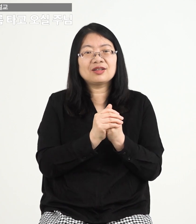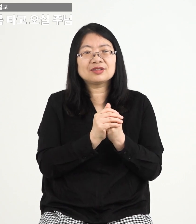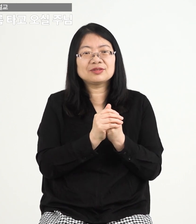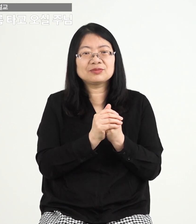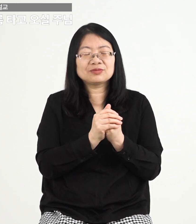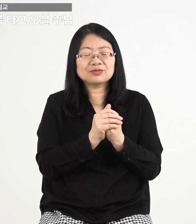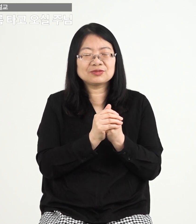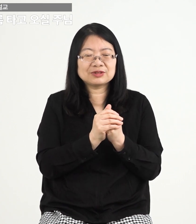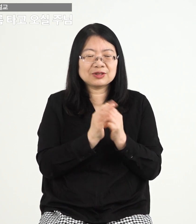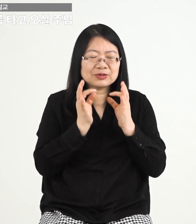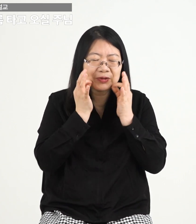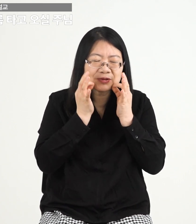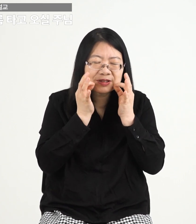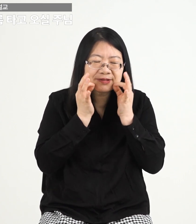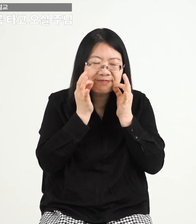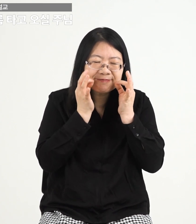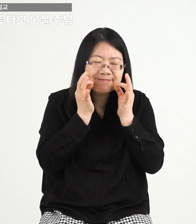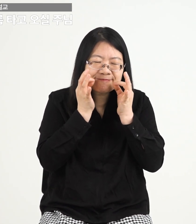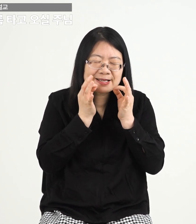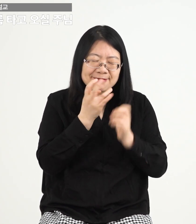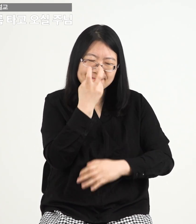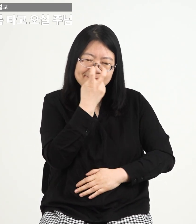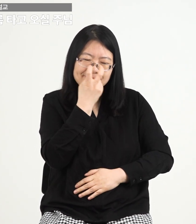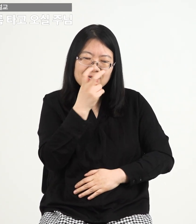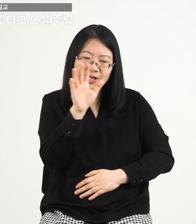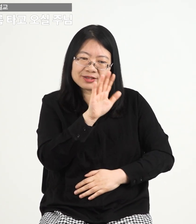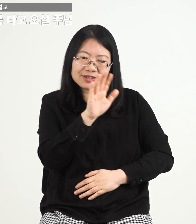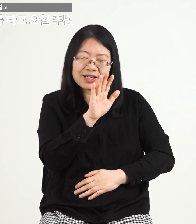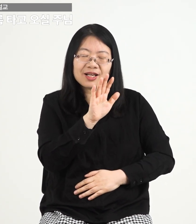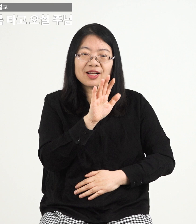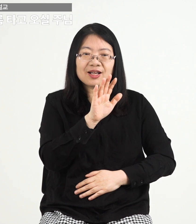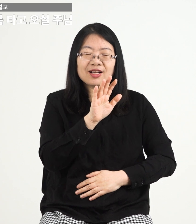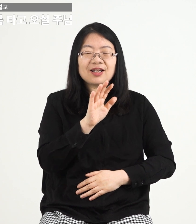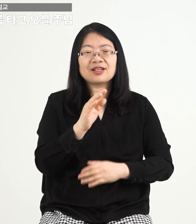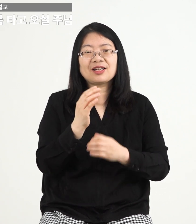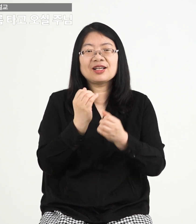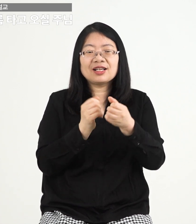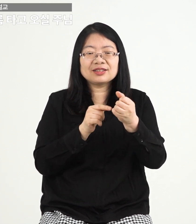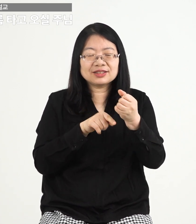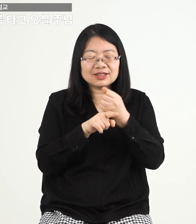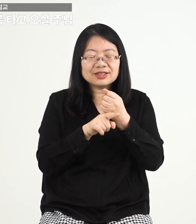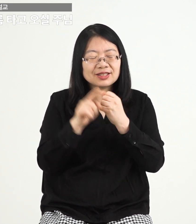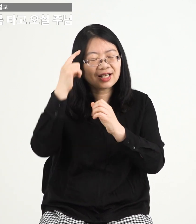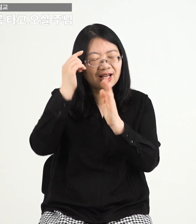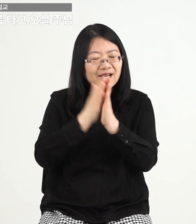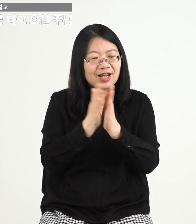책이에요. 누가? 성령님이. 그